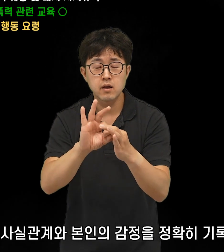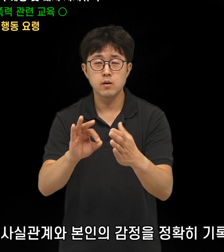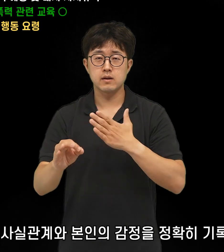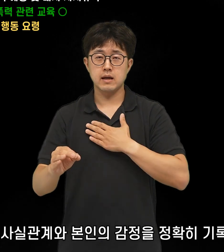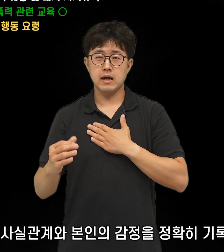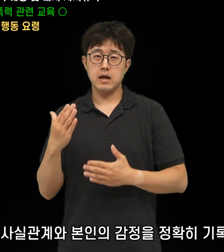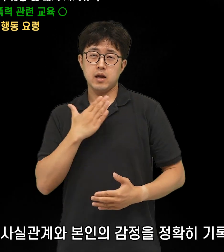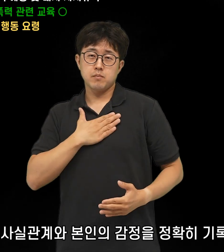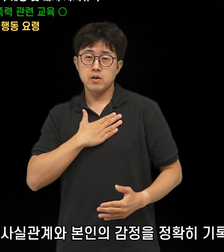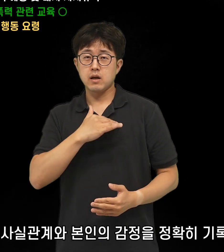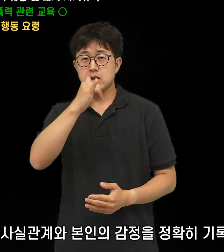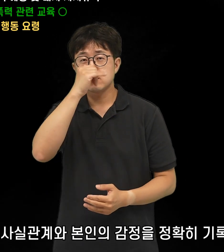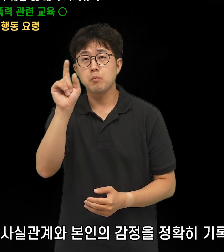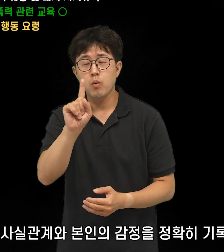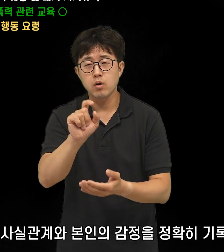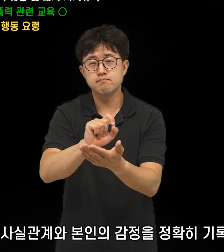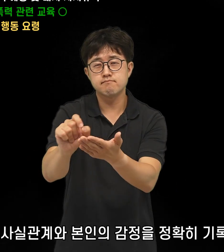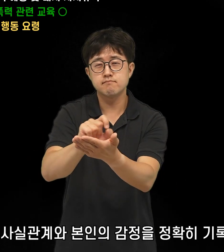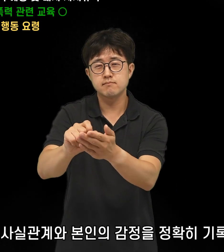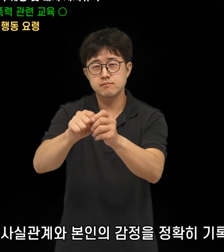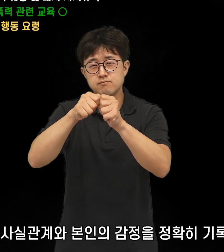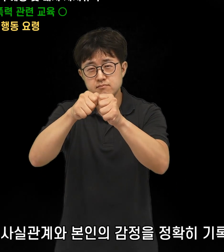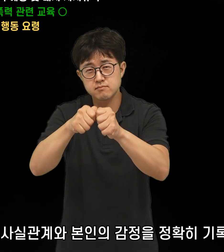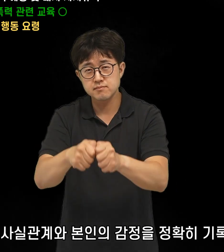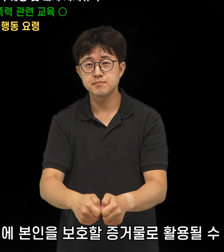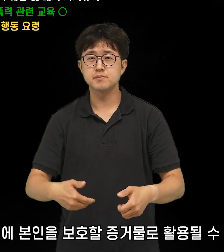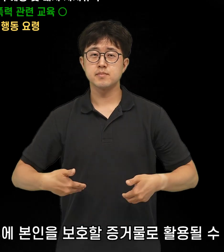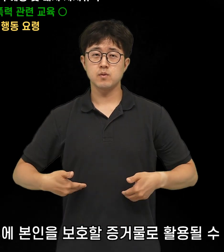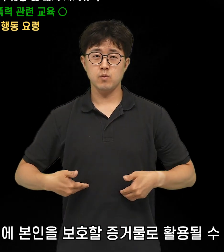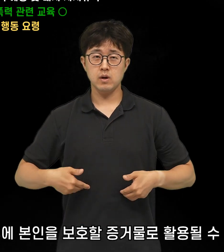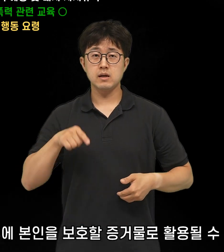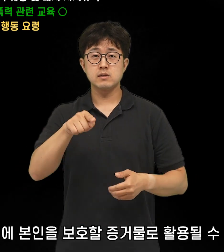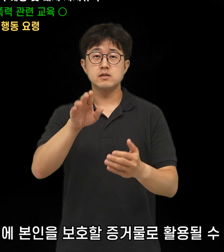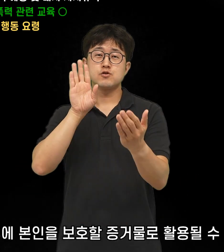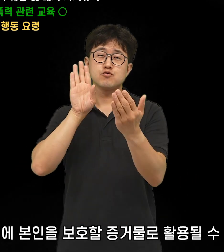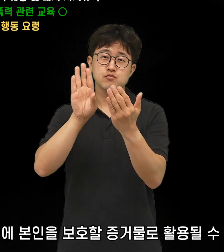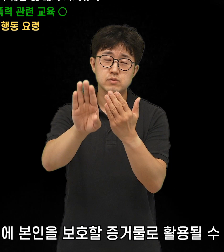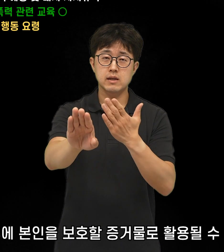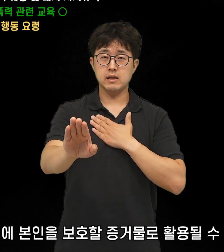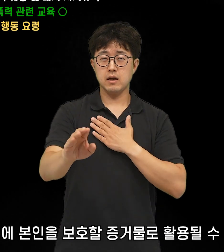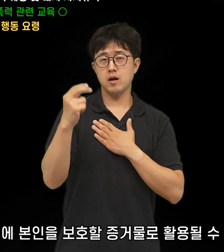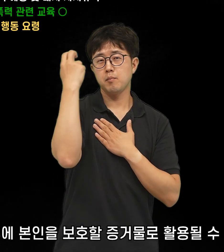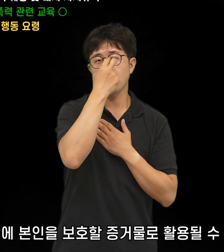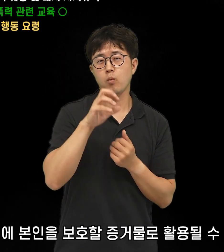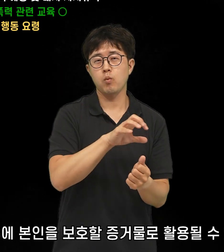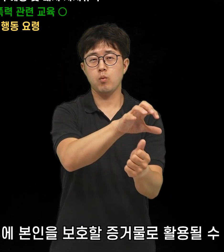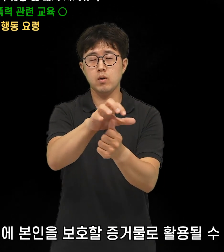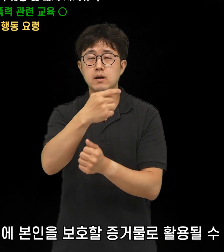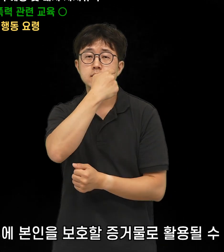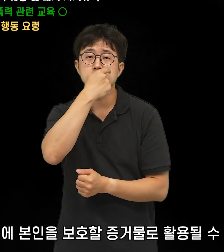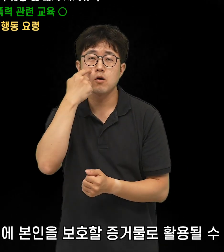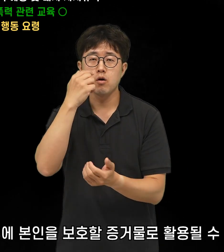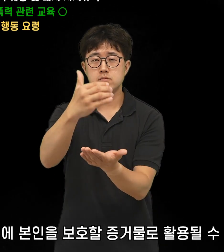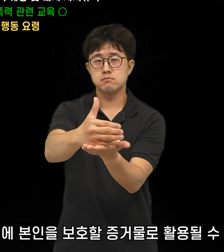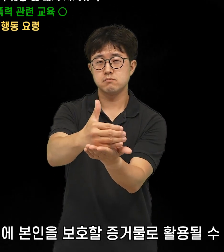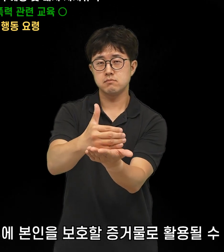감정을 정확히 기록한다. 이는 추후에 본인을 보호할 증거물로 활용될 수 있다.